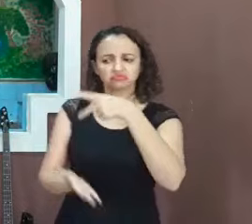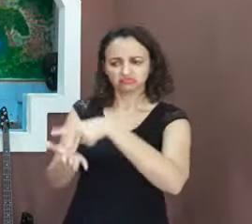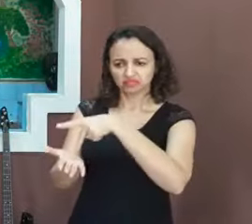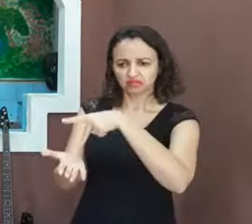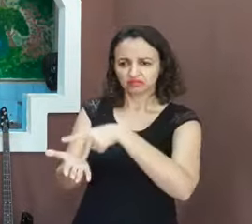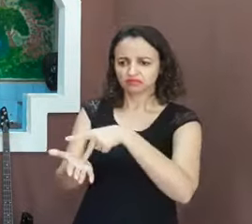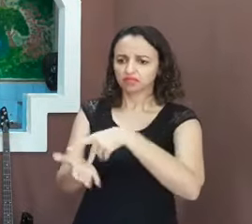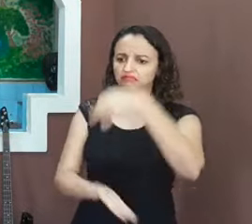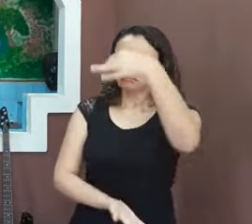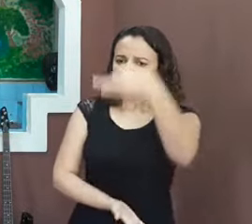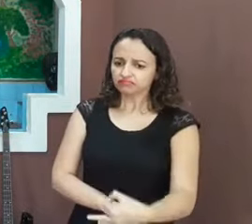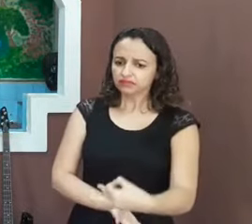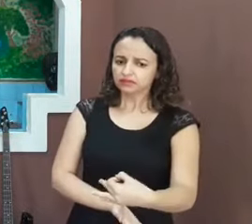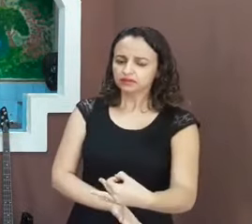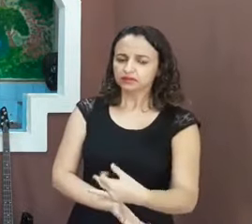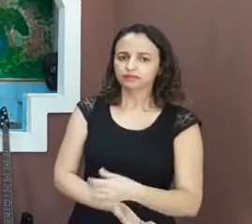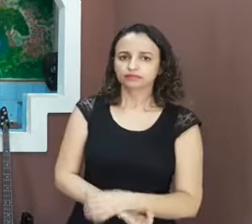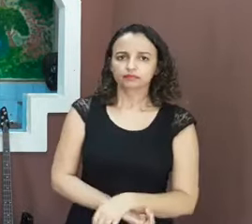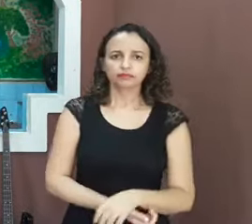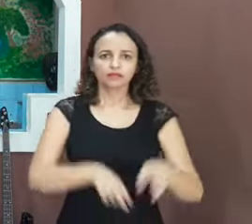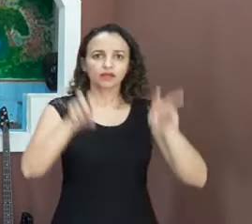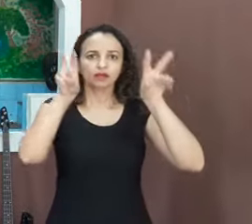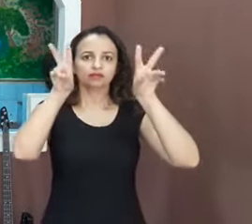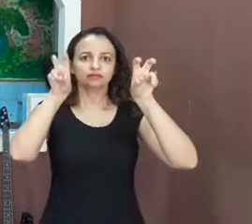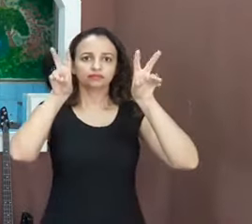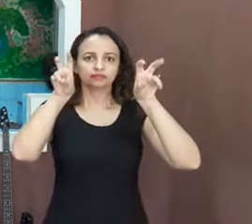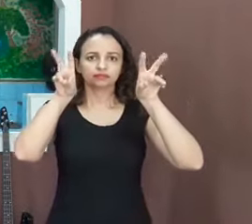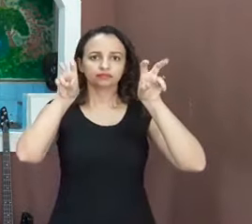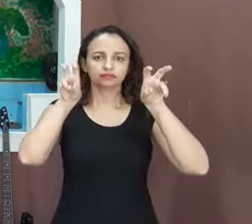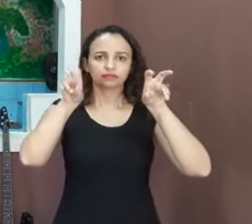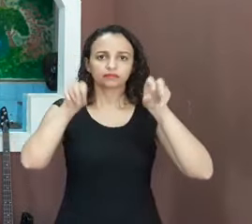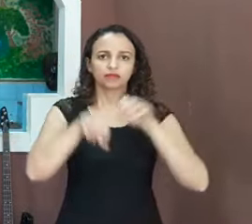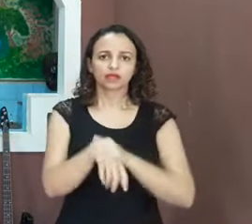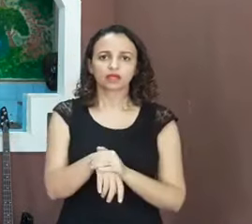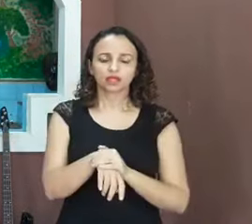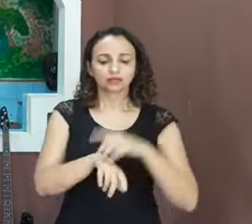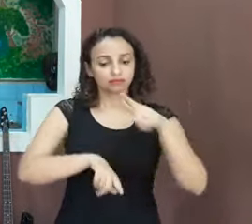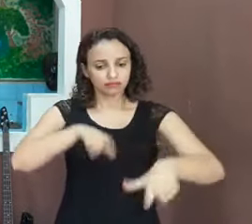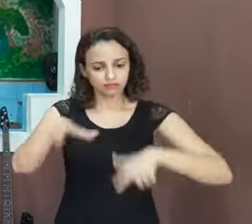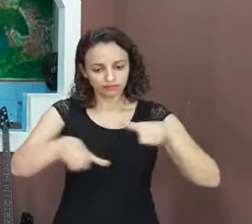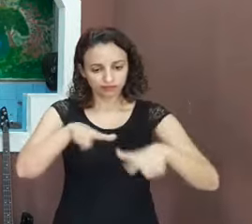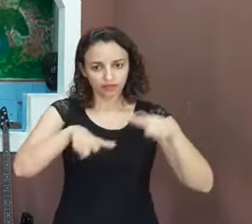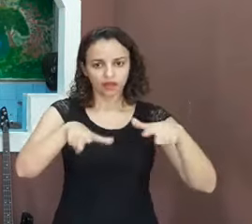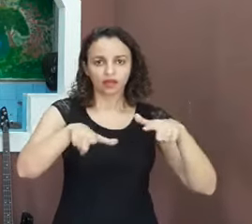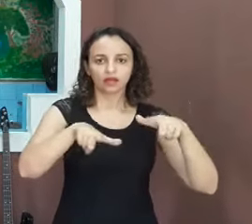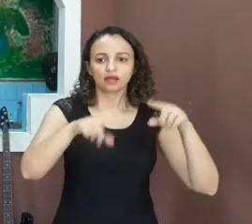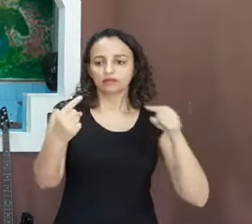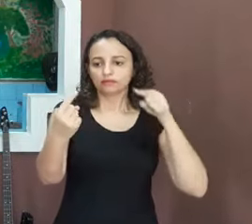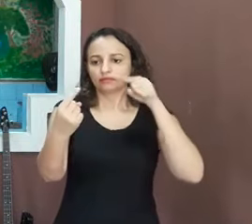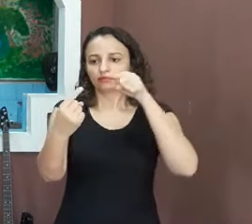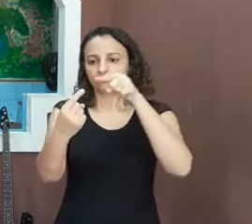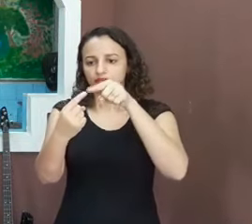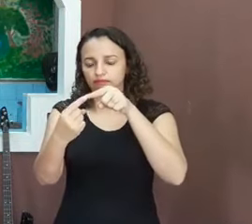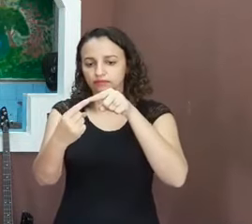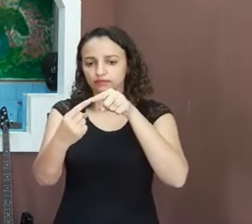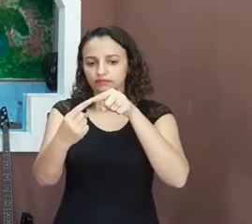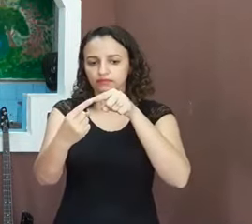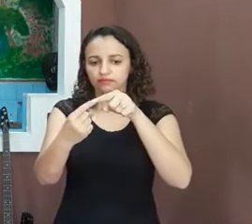de ninguém. Então, o título da mensagem vai estar trabalhando nesse foco aqui no versículo